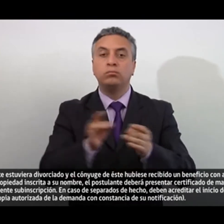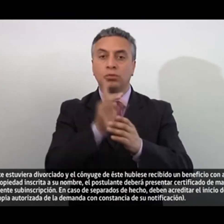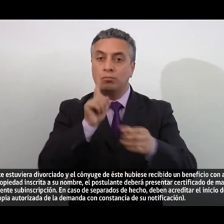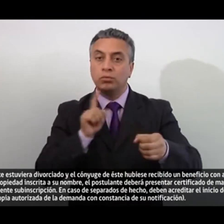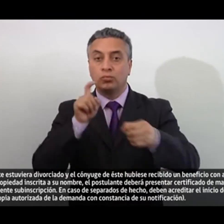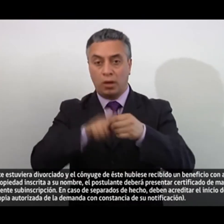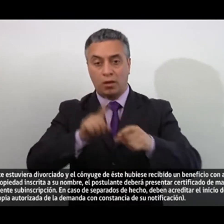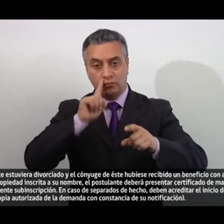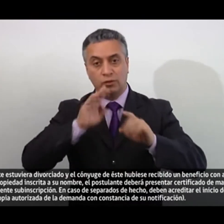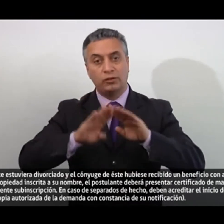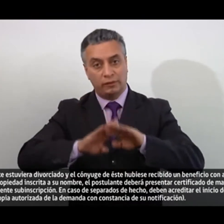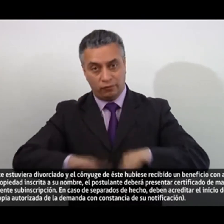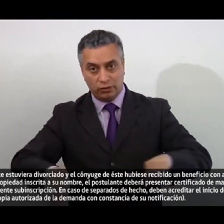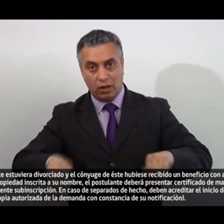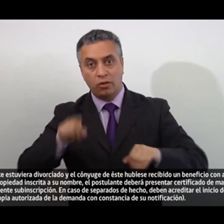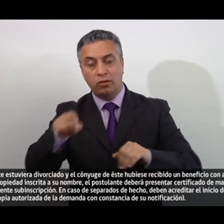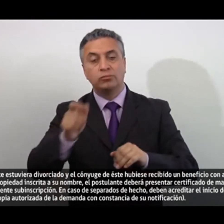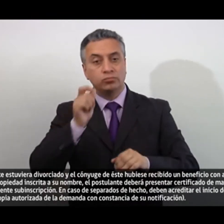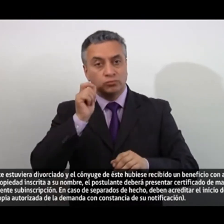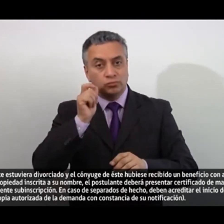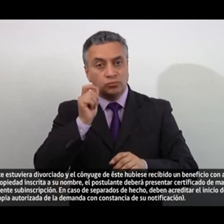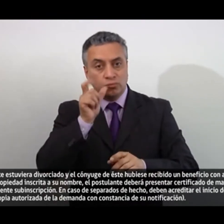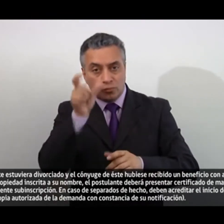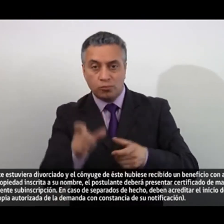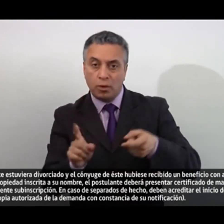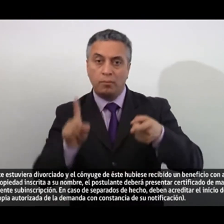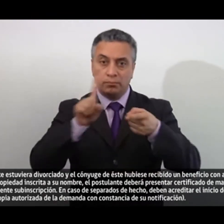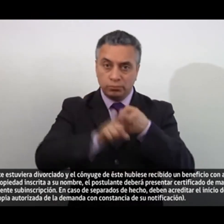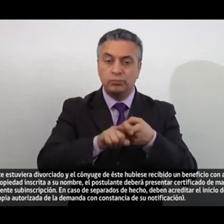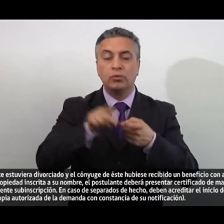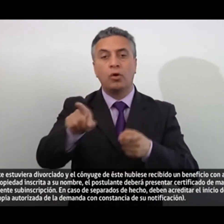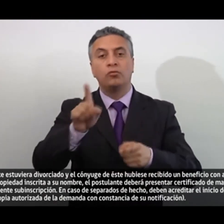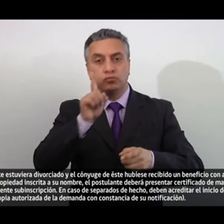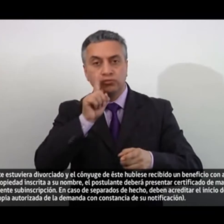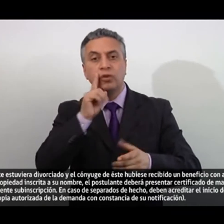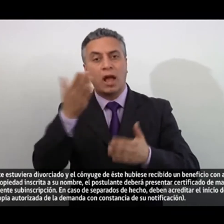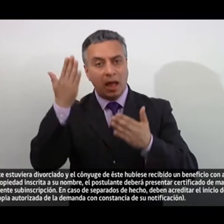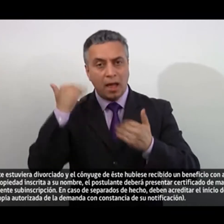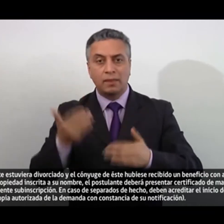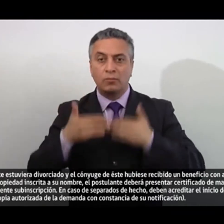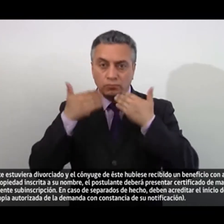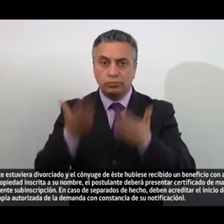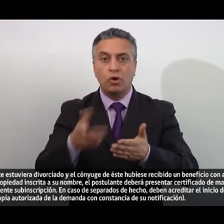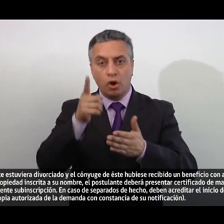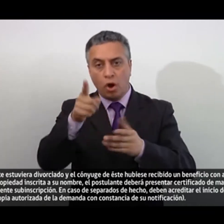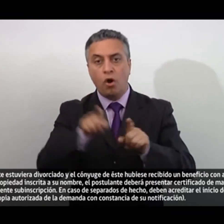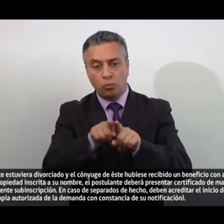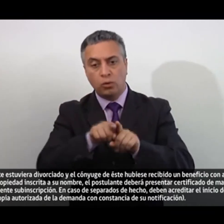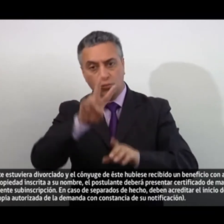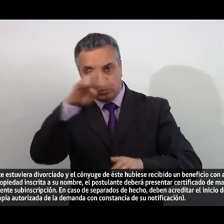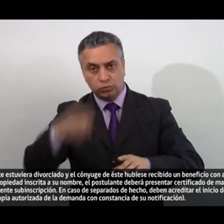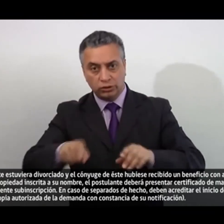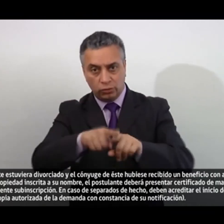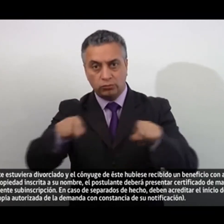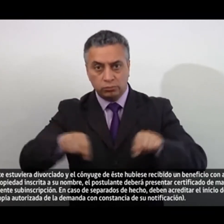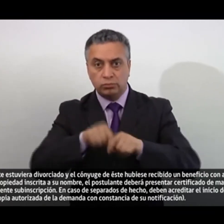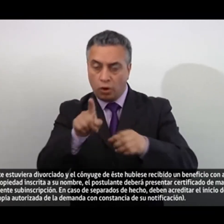estuviera divorciado y el cónyuge de éste hubiese recibido un beneficio con anterioridad, o tuviese una propiedad inscrita a su nombre,